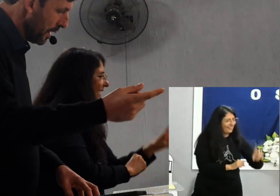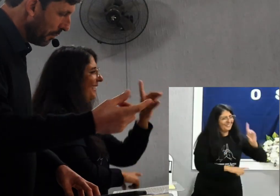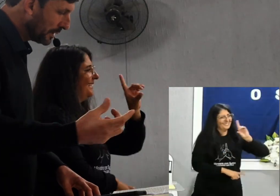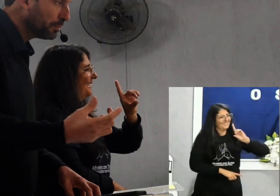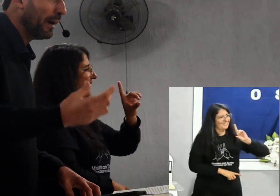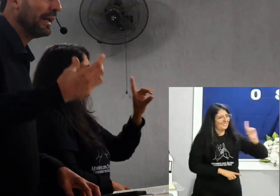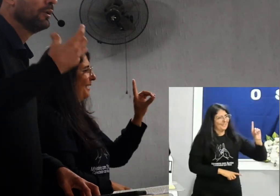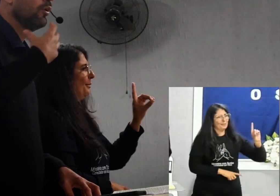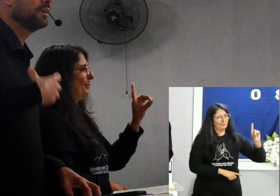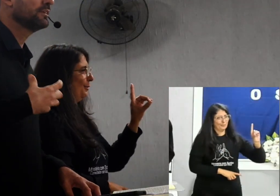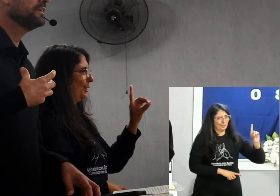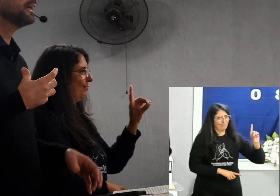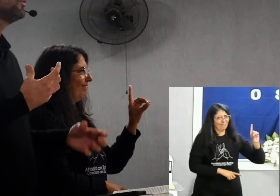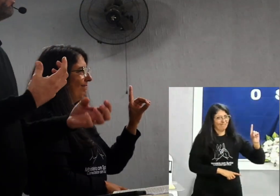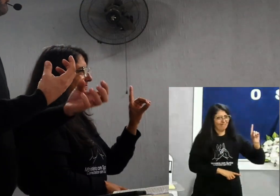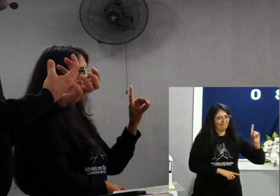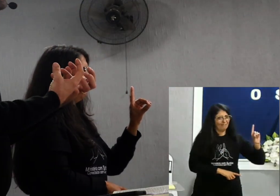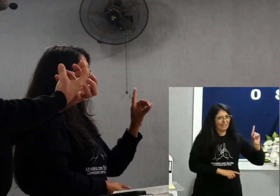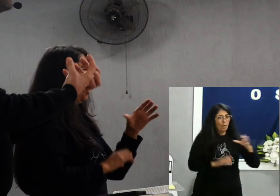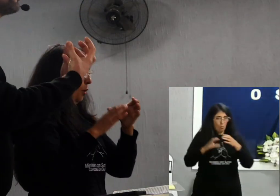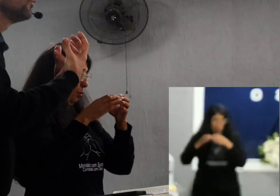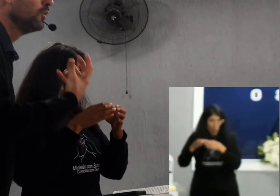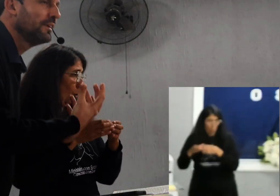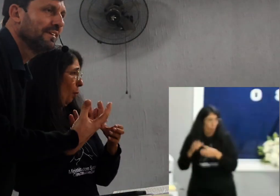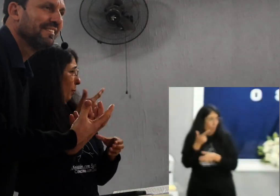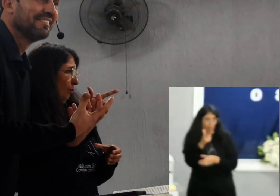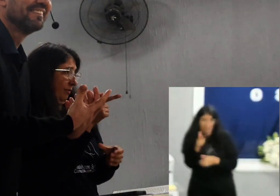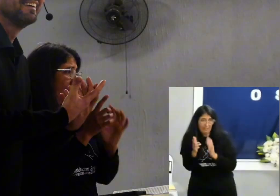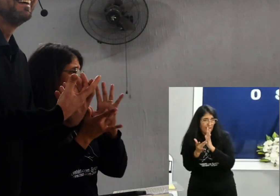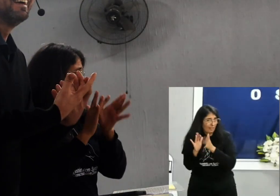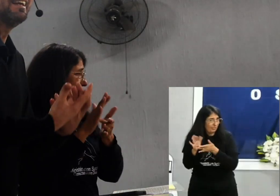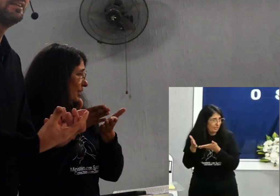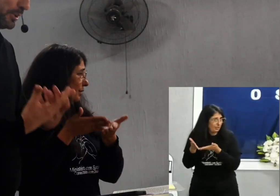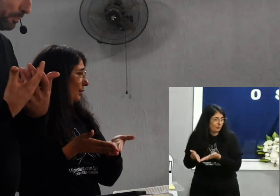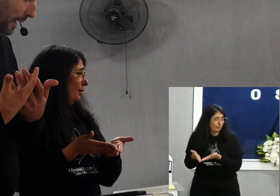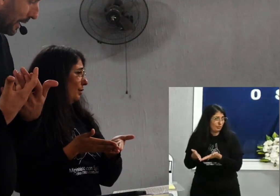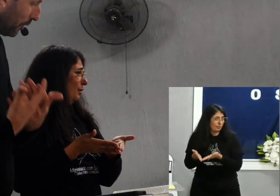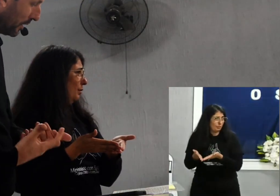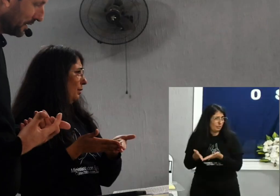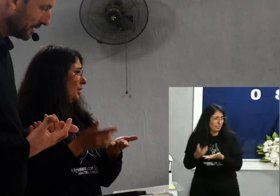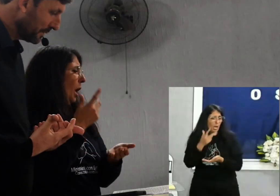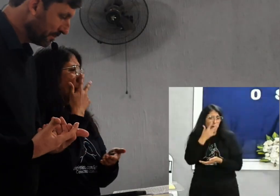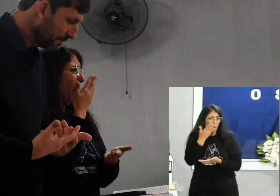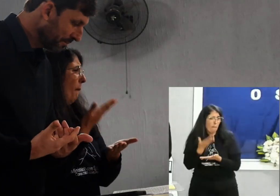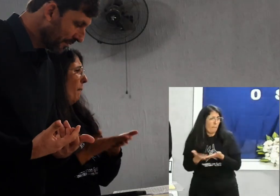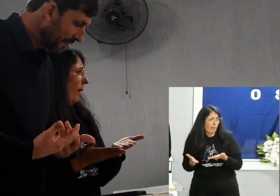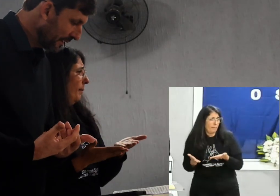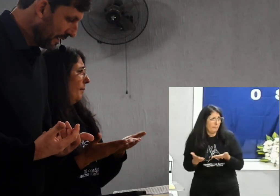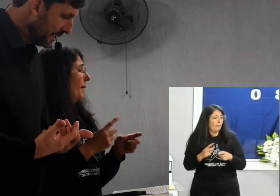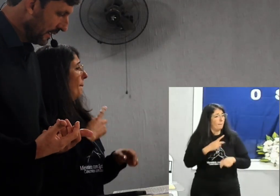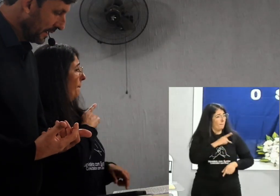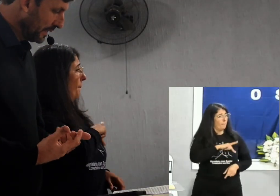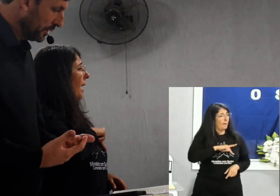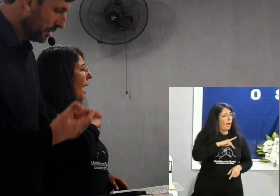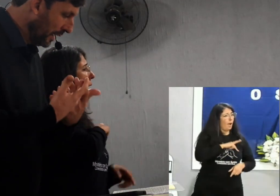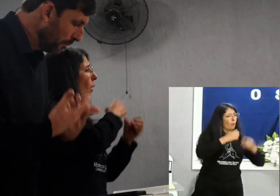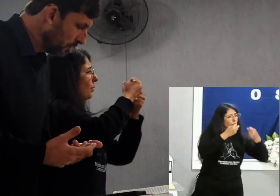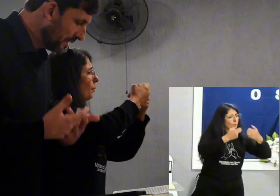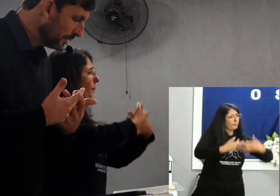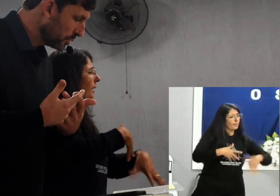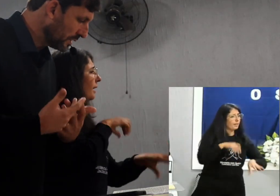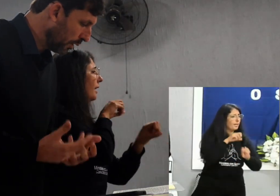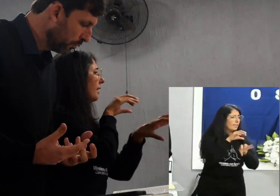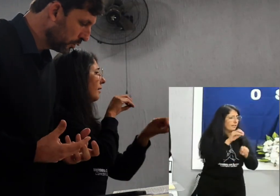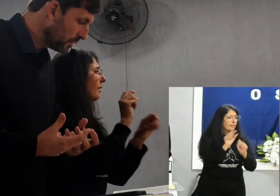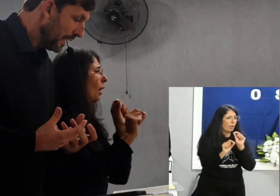perecendo, mas para nós, e aqui o apóstolo se inclui, ele diz, para nós, que